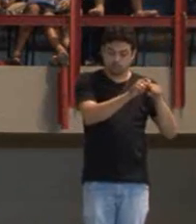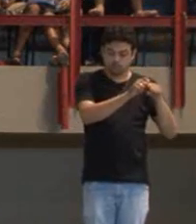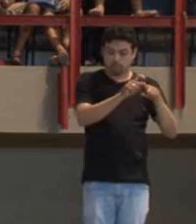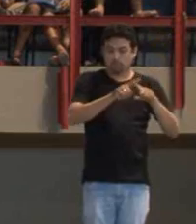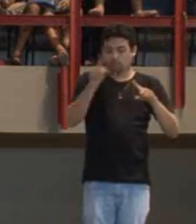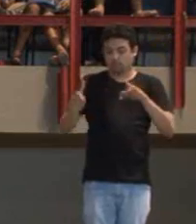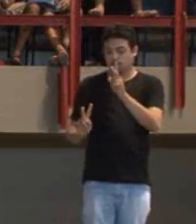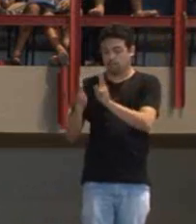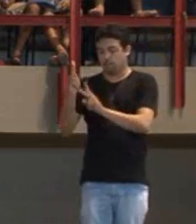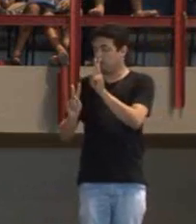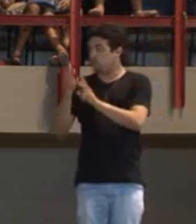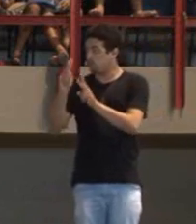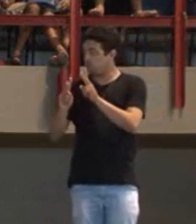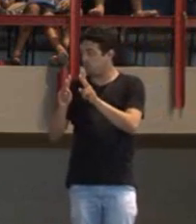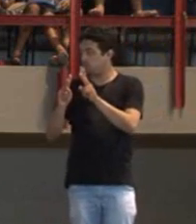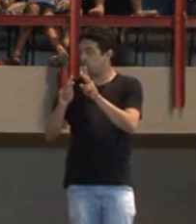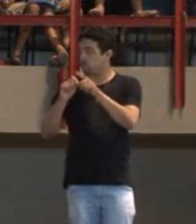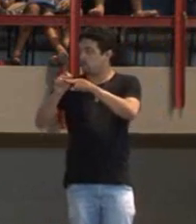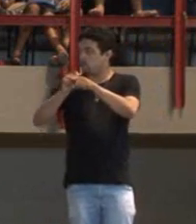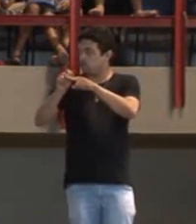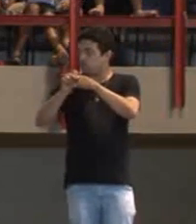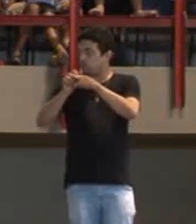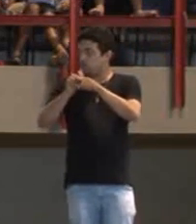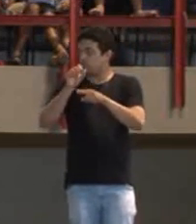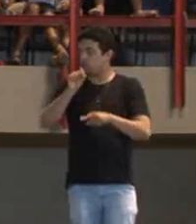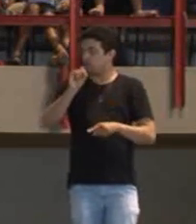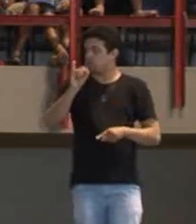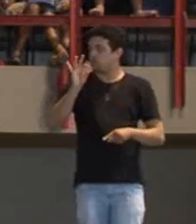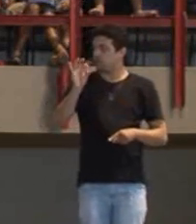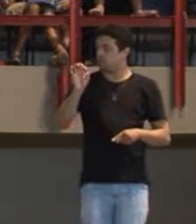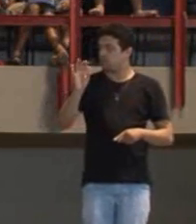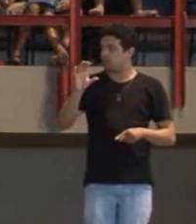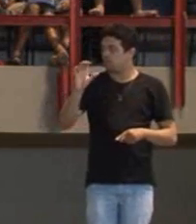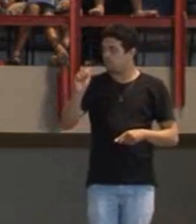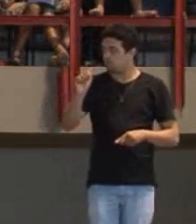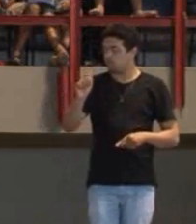do petróleo você pode obter a borracha sintética.